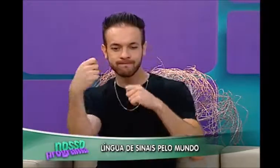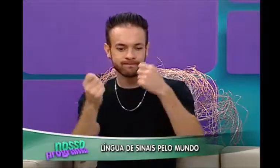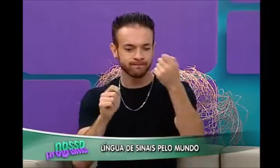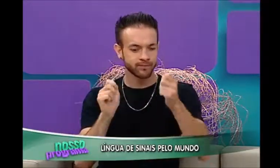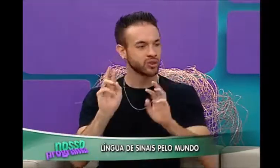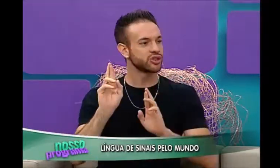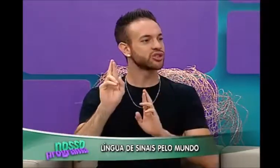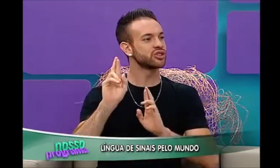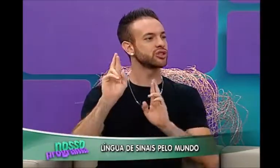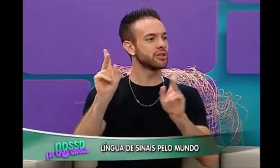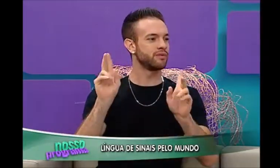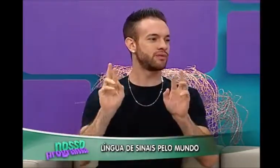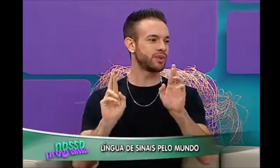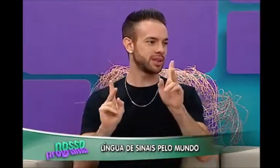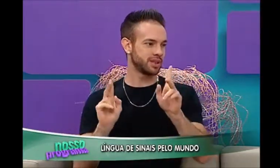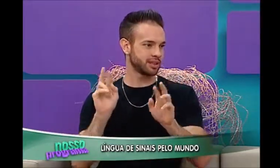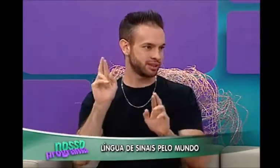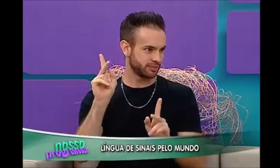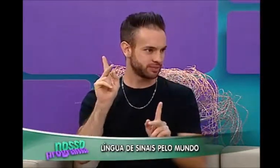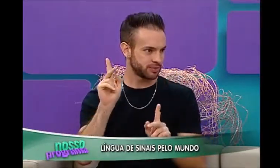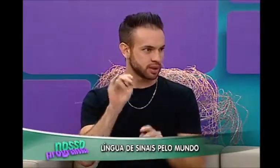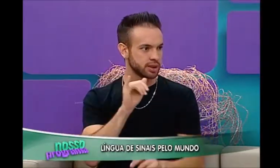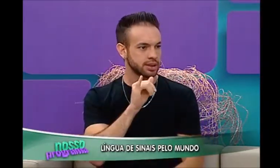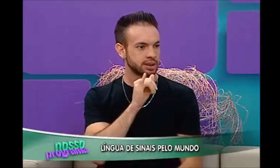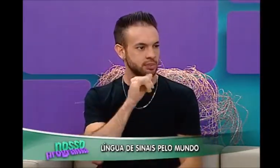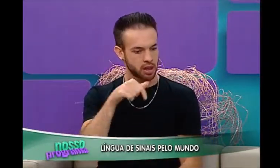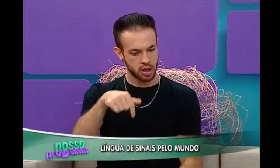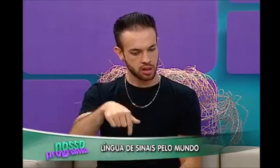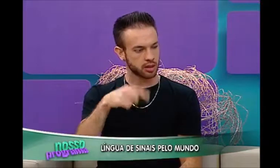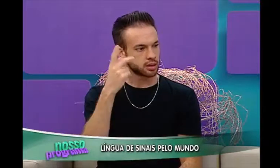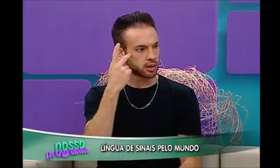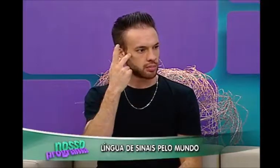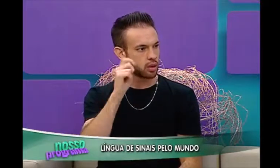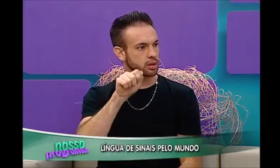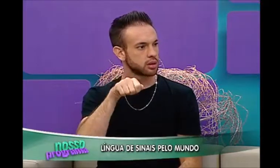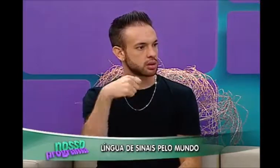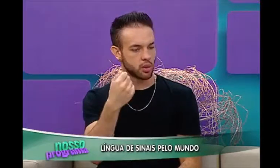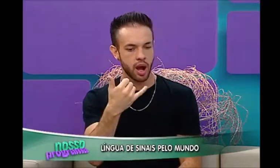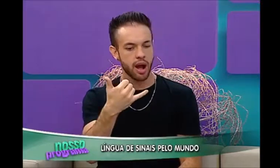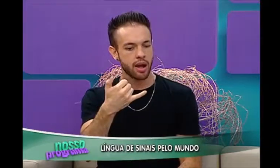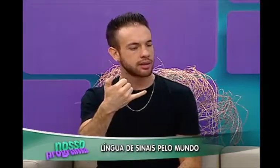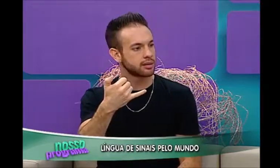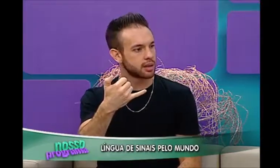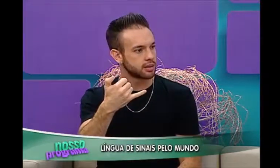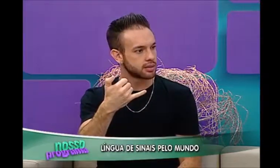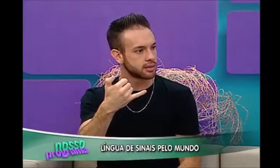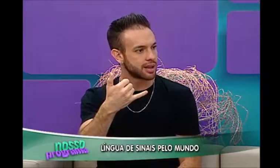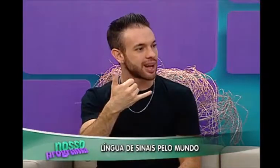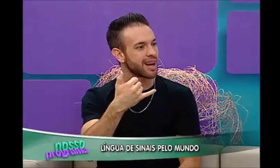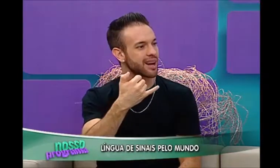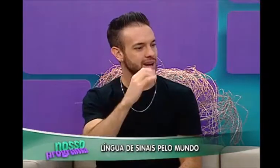um pouquinho o sinal para cada lugar, mas é bem pouco, assim. Por exemplo, aqui em São Paulo,